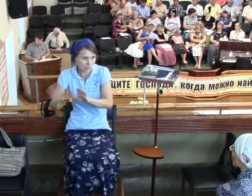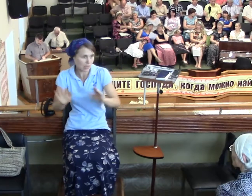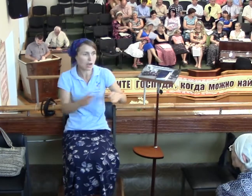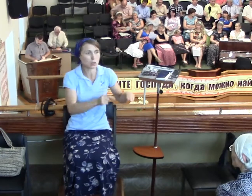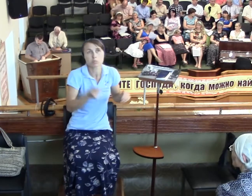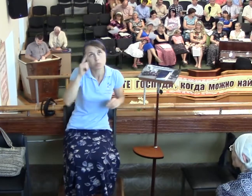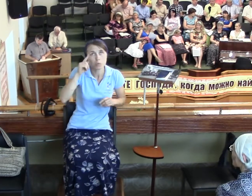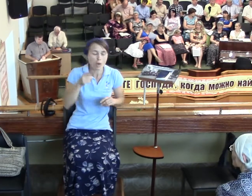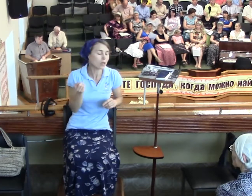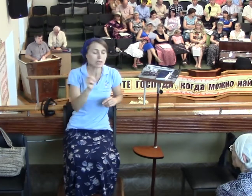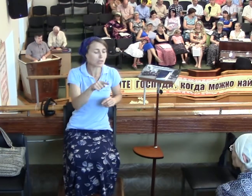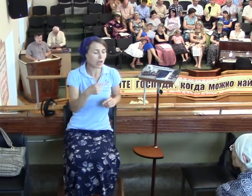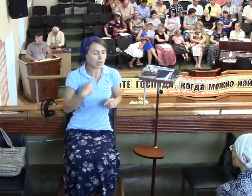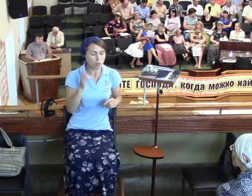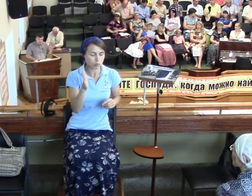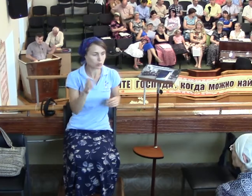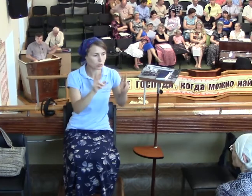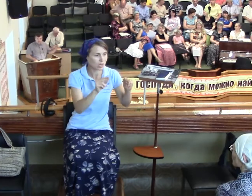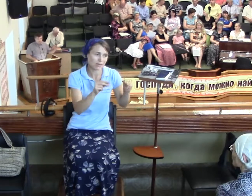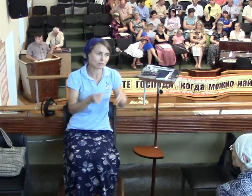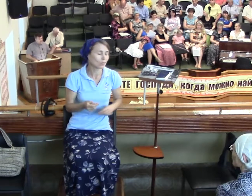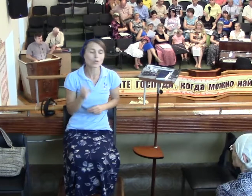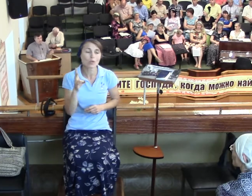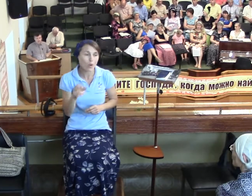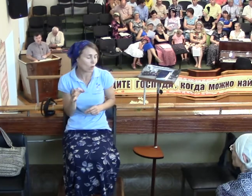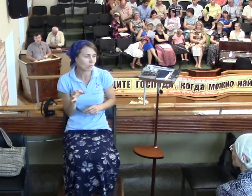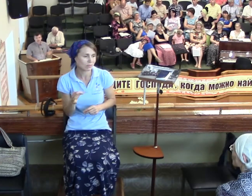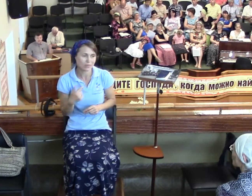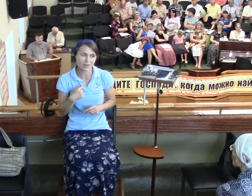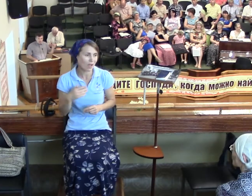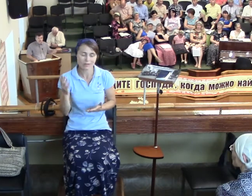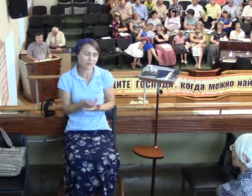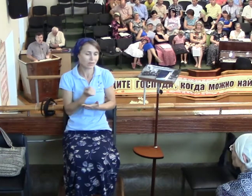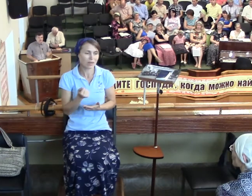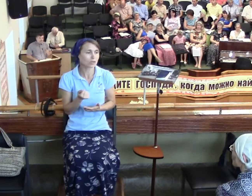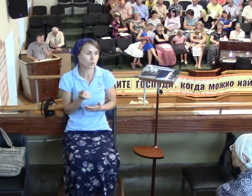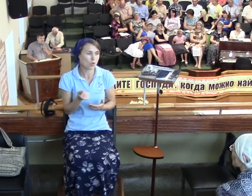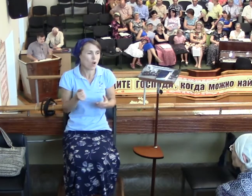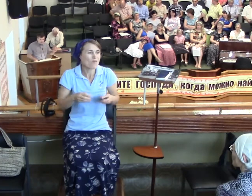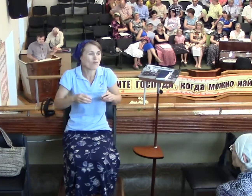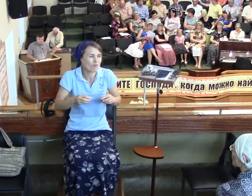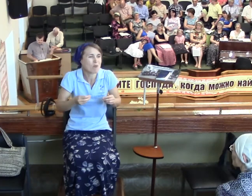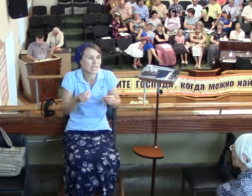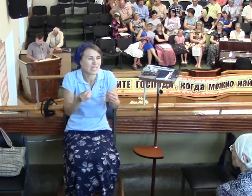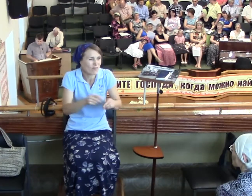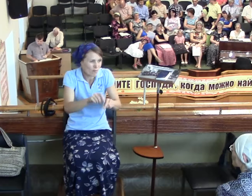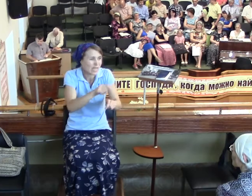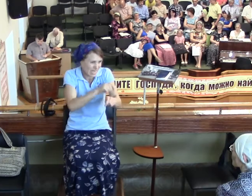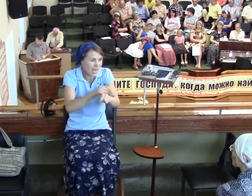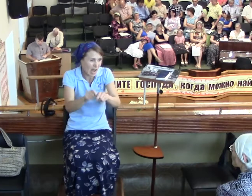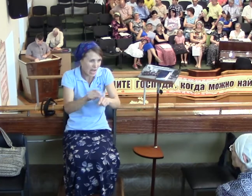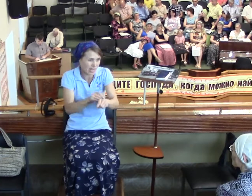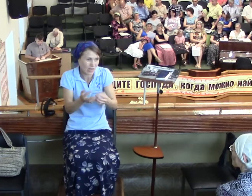нашего счастья. Но дело в том, что мы не найдем счастья. Писание, оно непреложно, и оно говорит, счастья нет, как